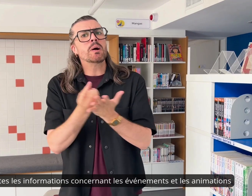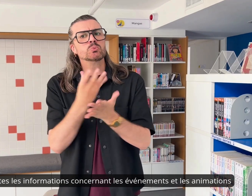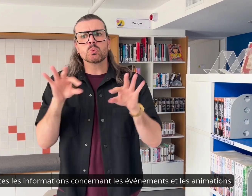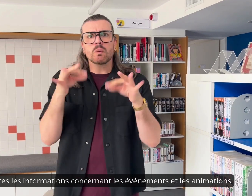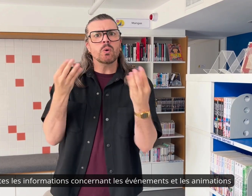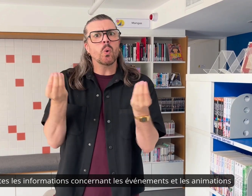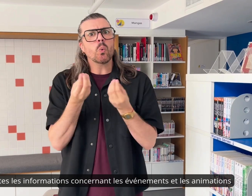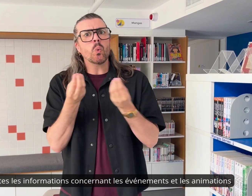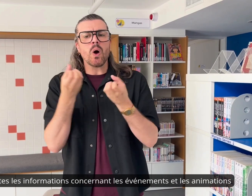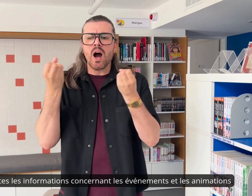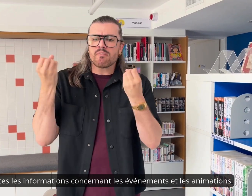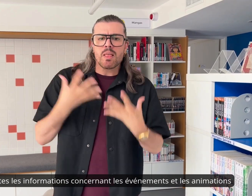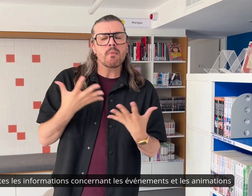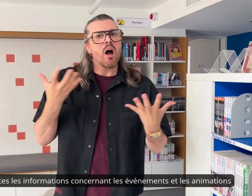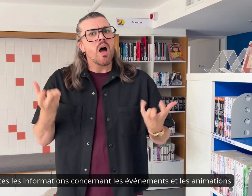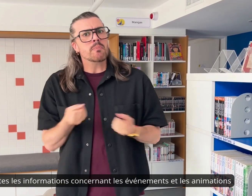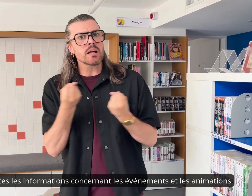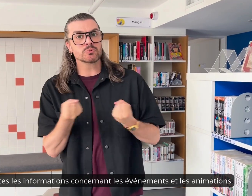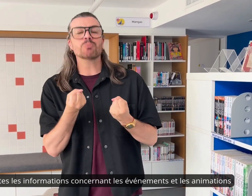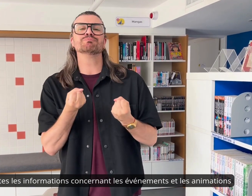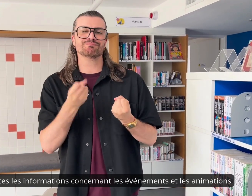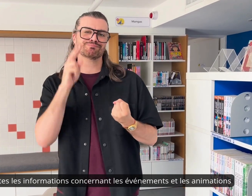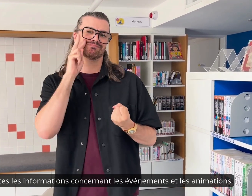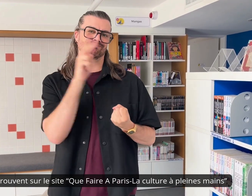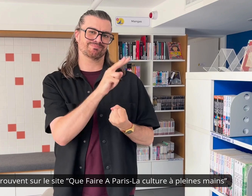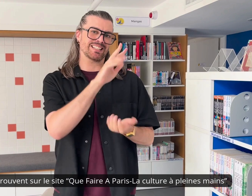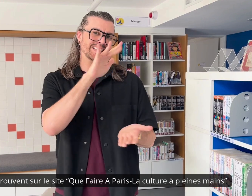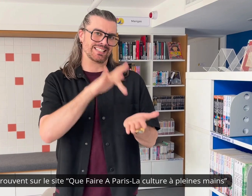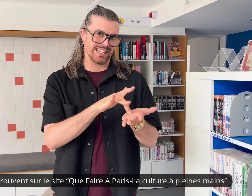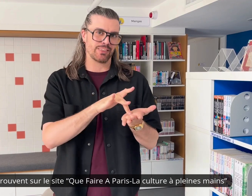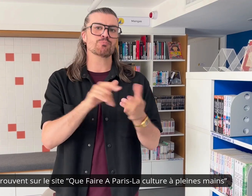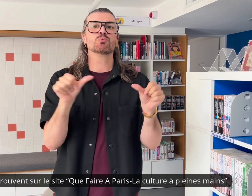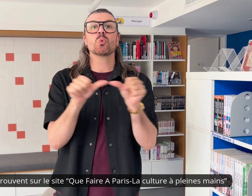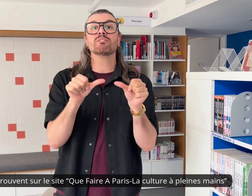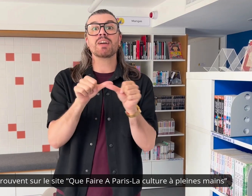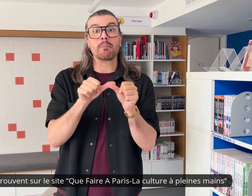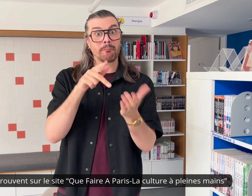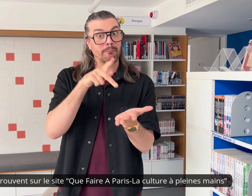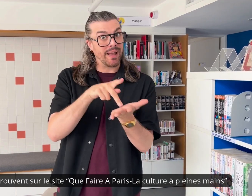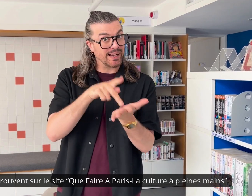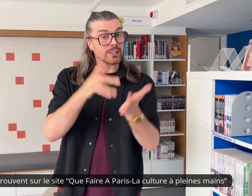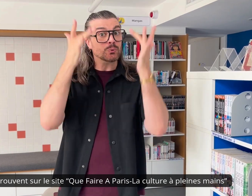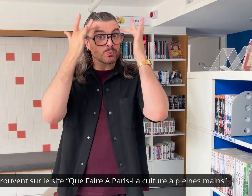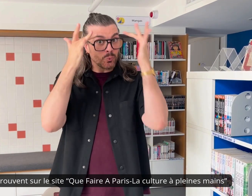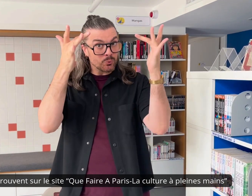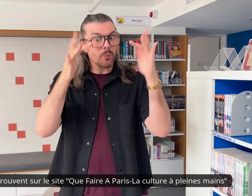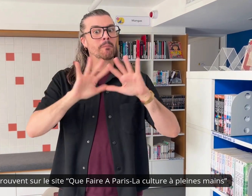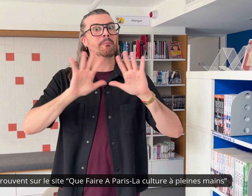Toutes les informations concernant les événements et les animations se trouvent sur le site Que faire à Paris, la culture